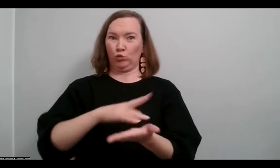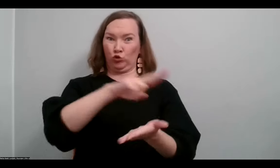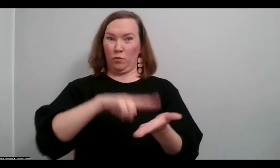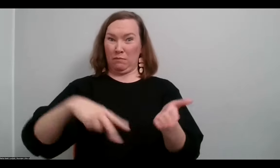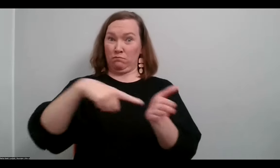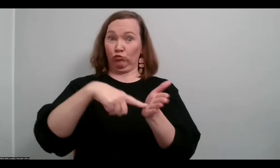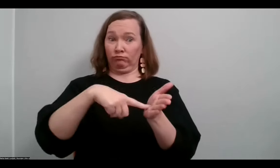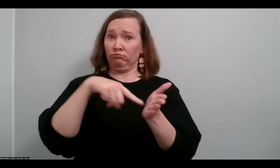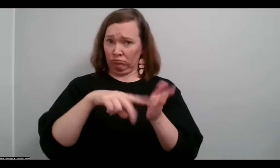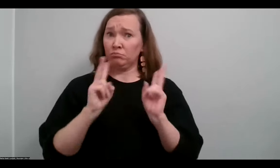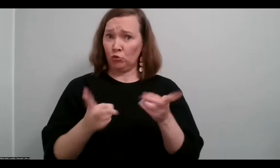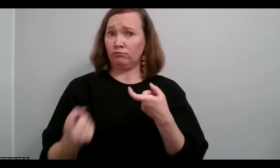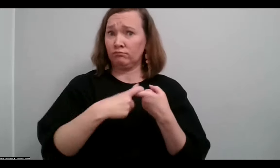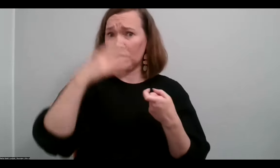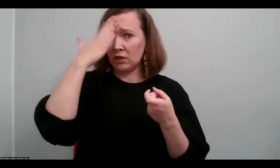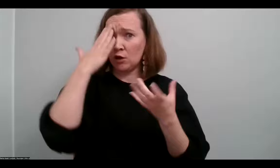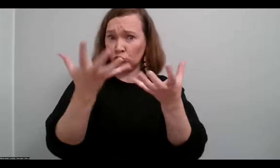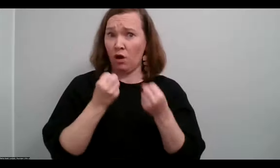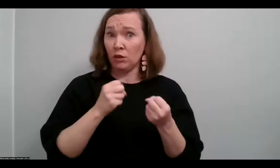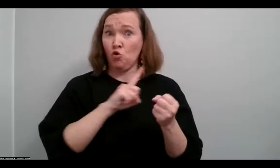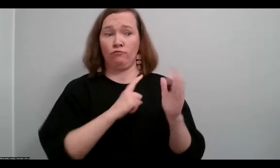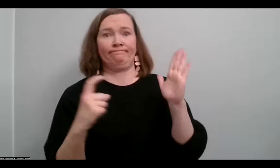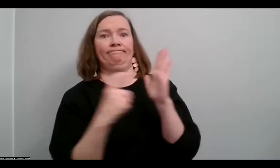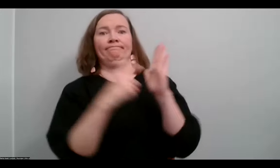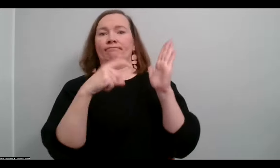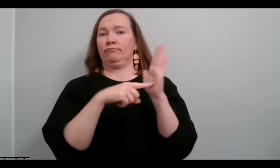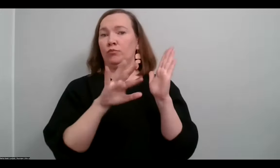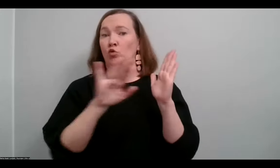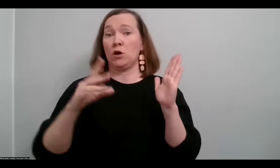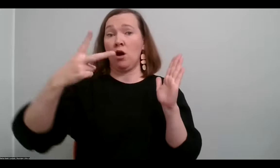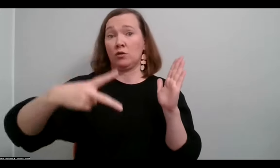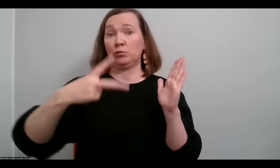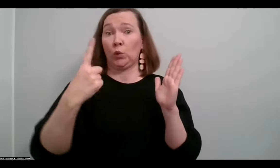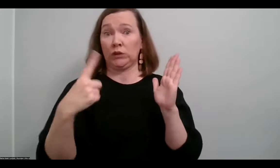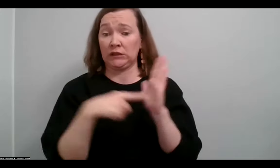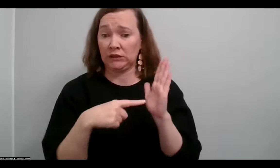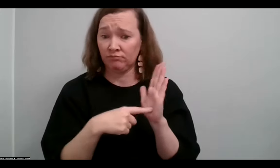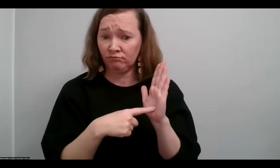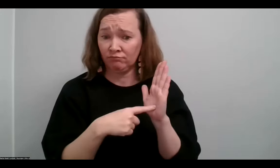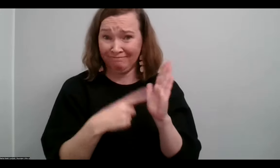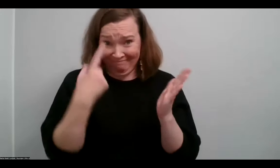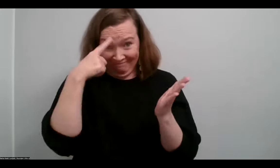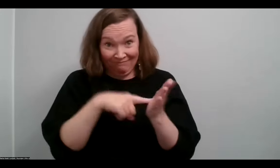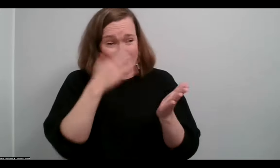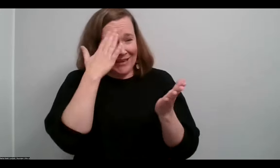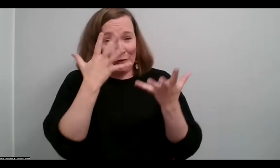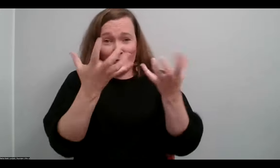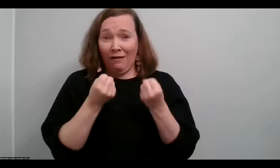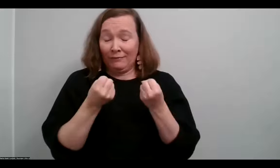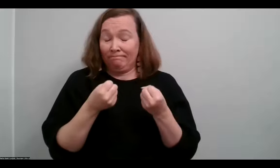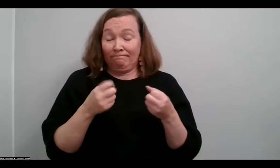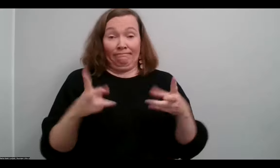YK:n vammaisten ihmisoikeussopimus. Siellä on mainintaa myöskin tiedonsaannista